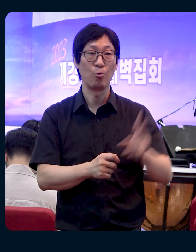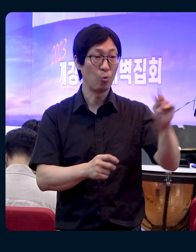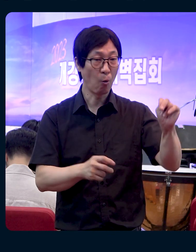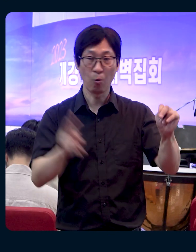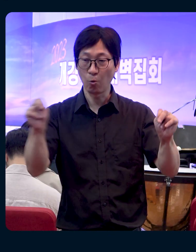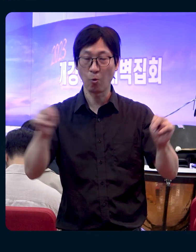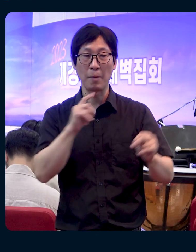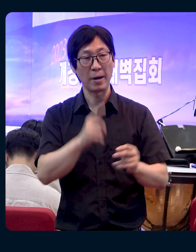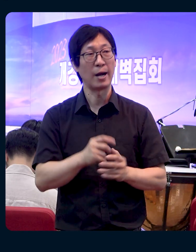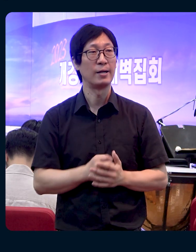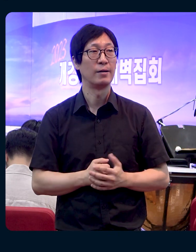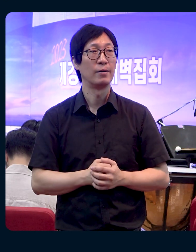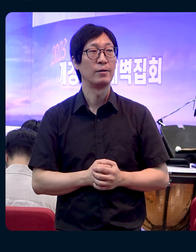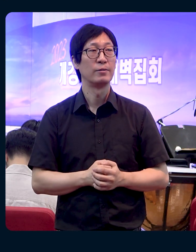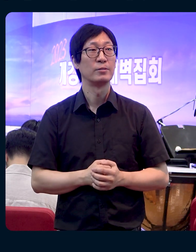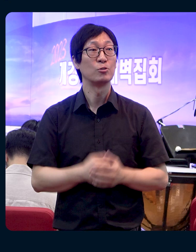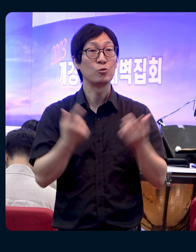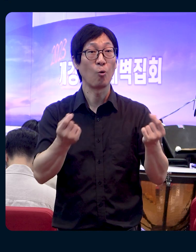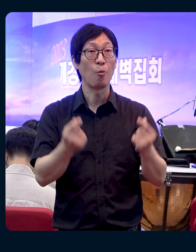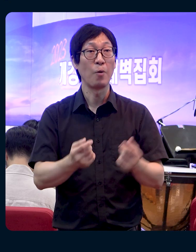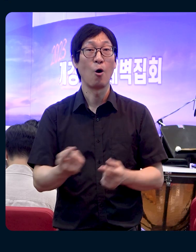여기 상전에 대한 이야기도 똑같습니다.